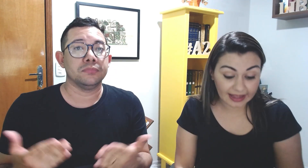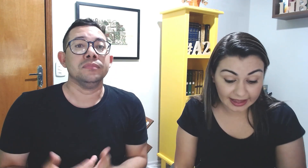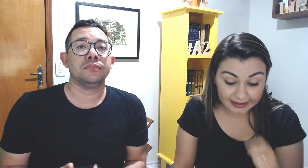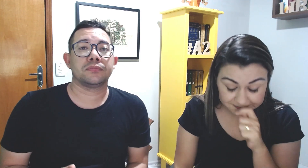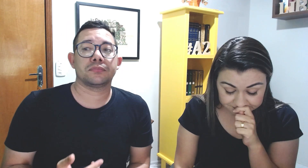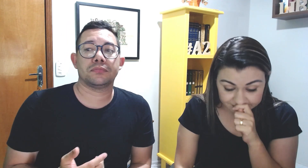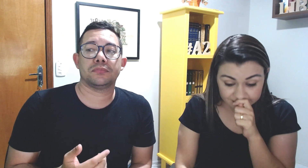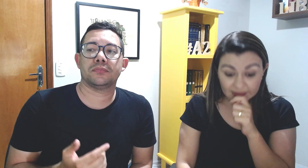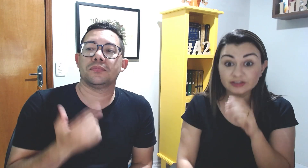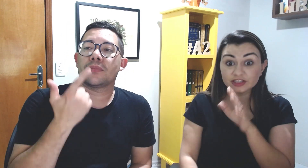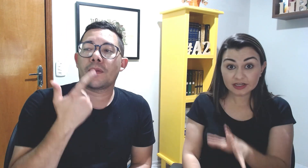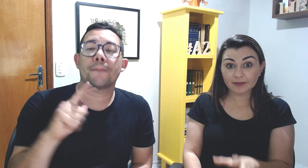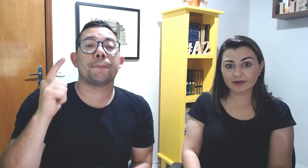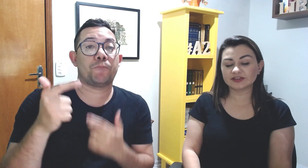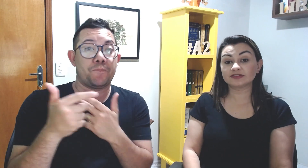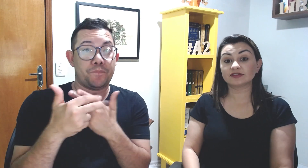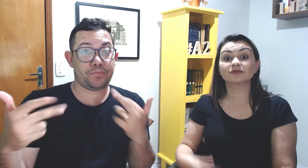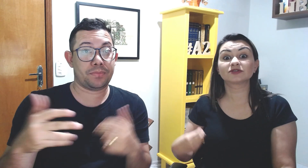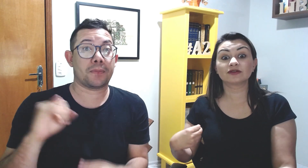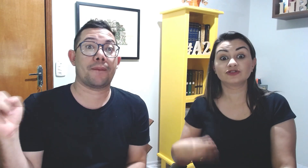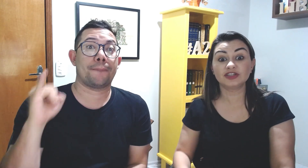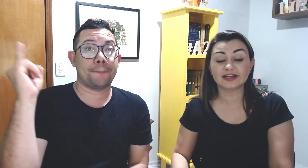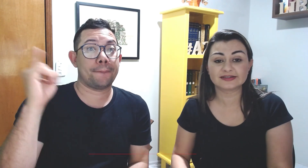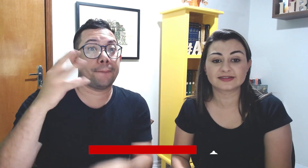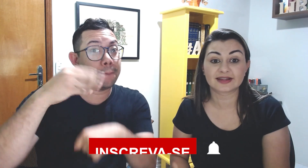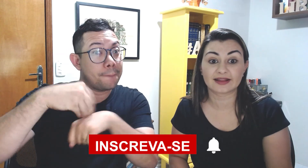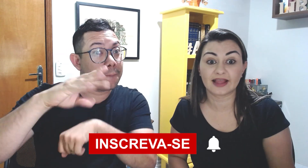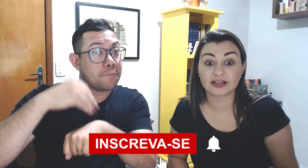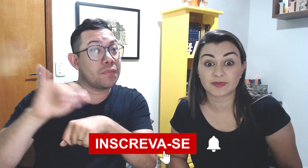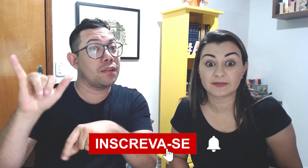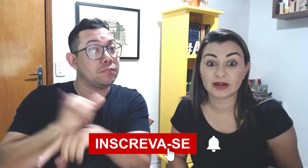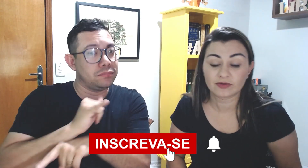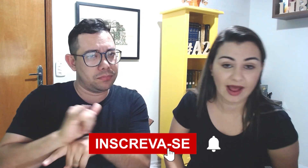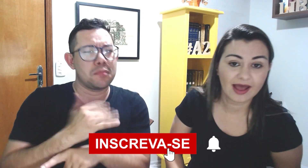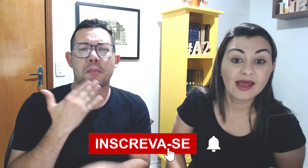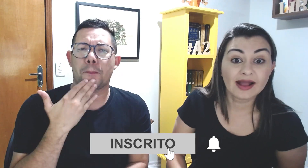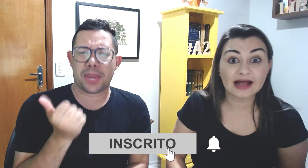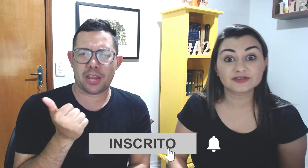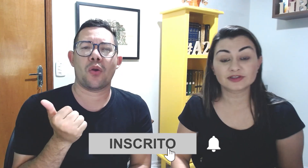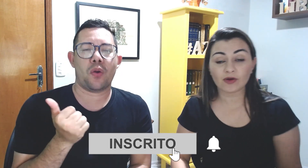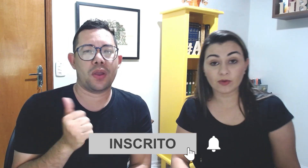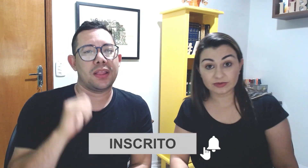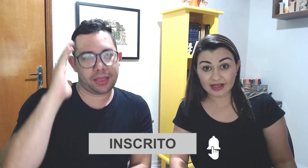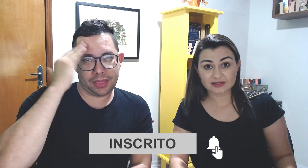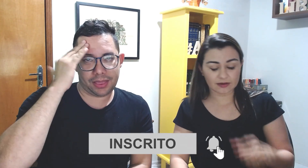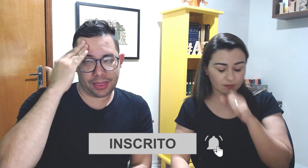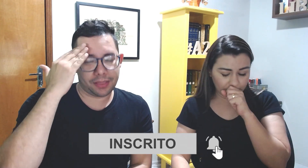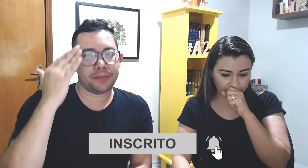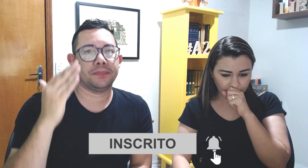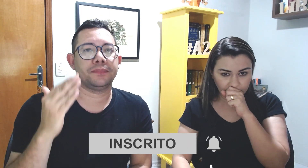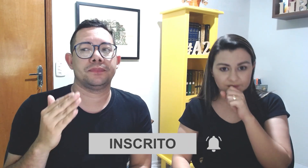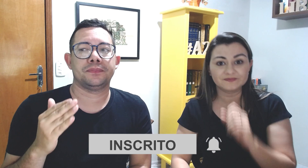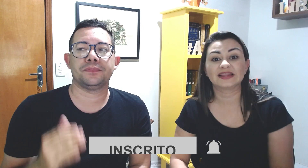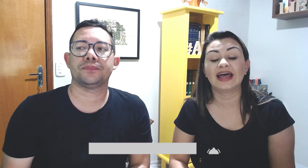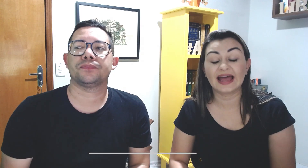Outra dica para vocês, nós estamos dando dicas de estratégia para melhorar. Caso isso aconteça